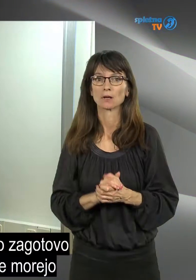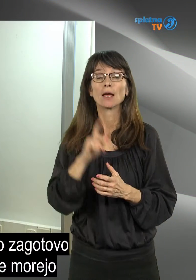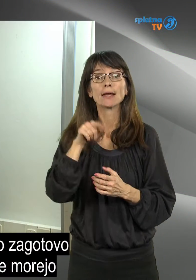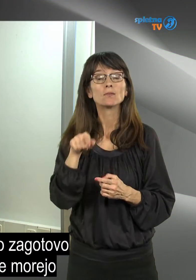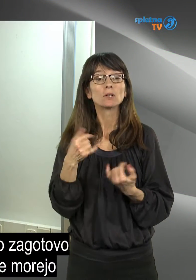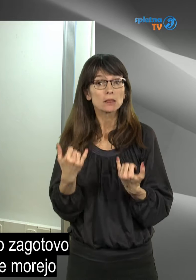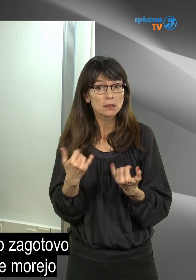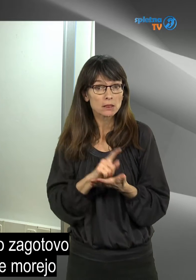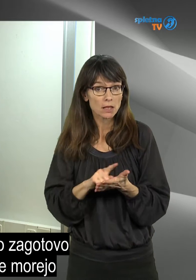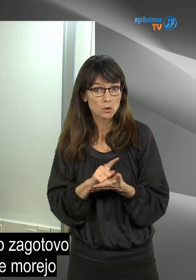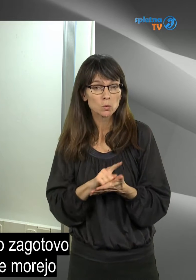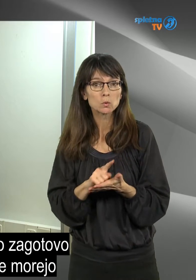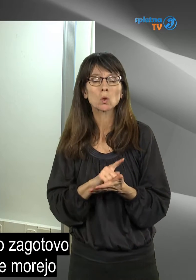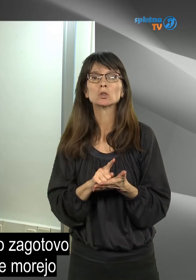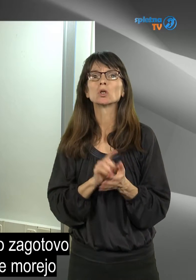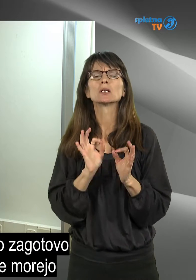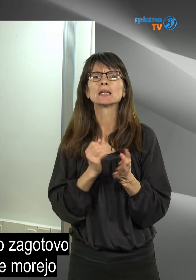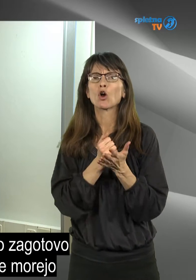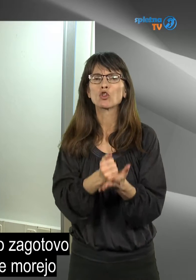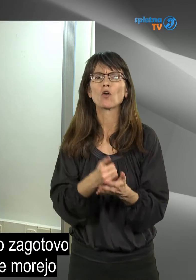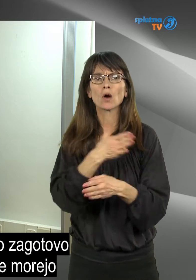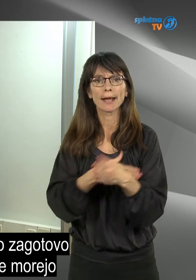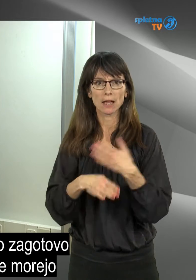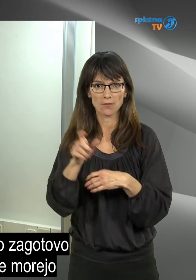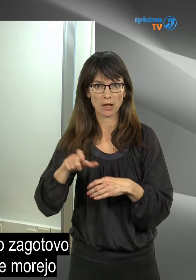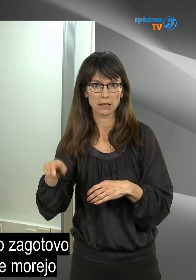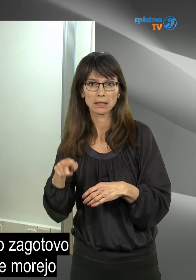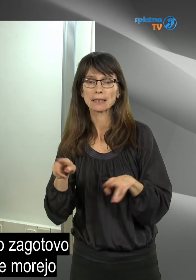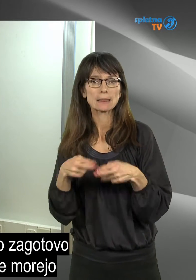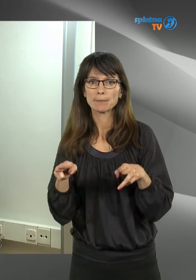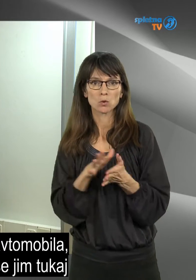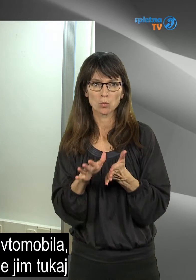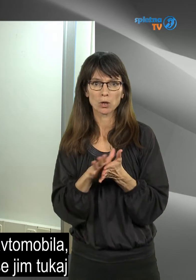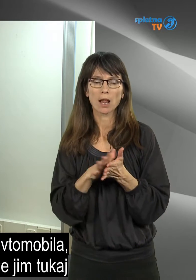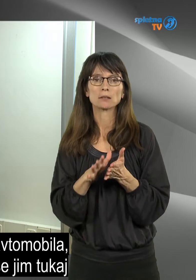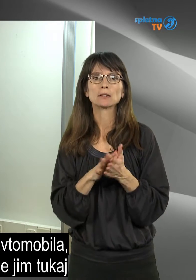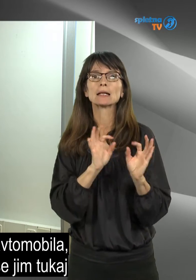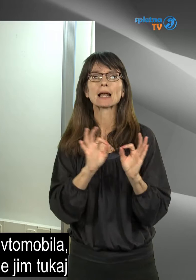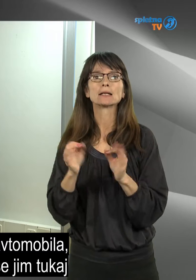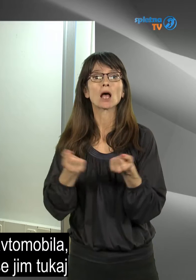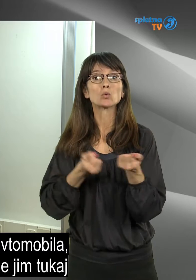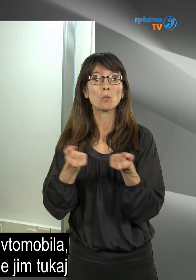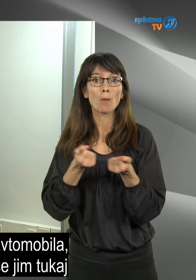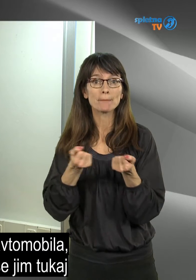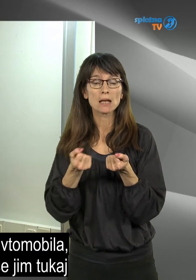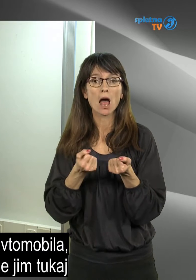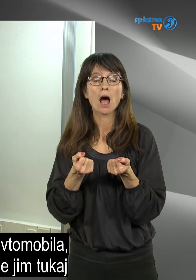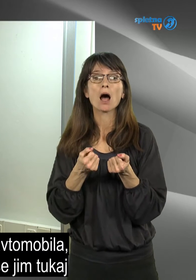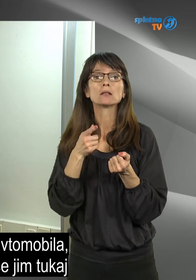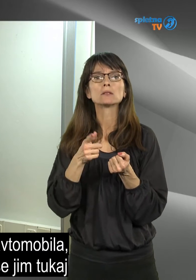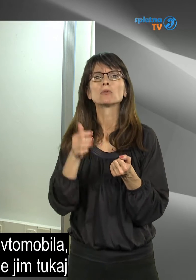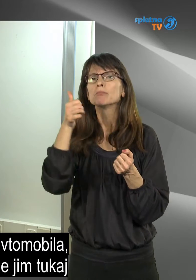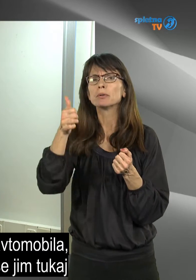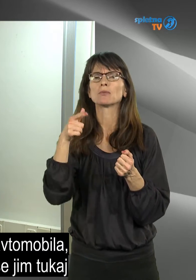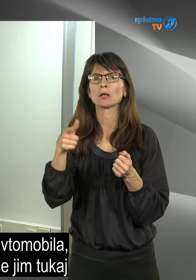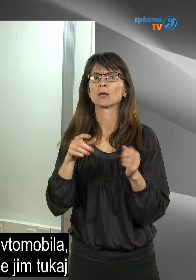In v danem trenutku so zagotovo invalidi, torej tisti, ki ne morejo uporabljati klasičnega avtomobila, tisti prvi, ki